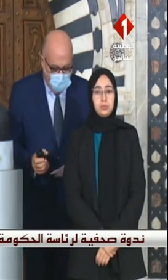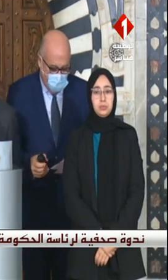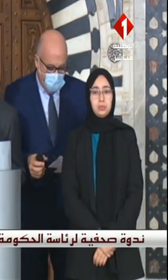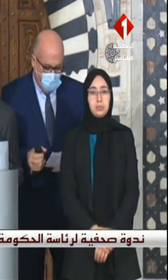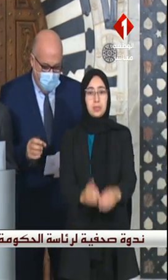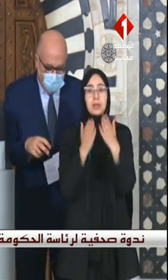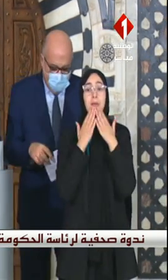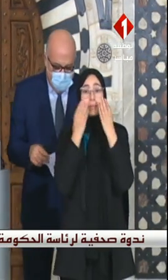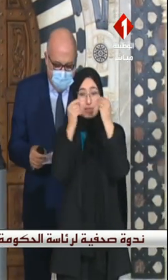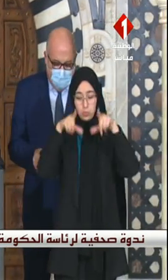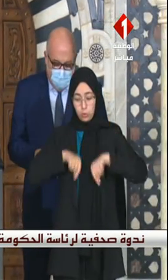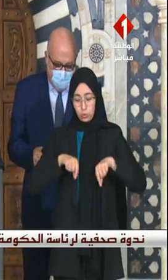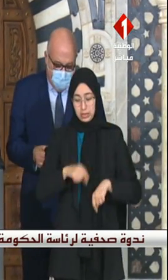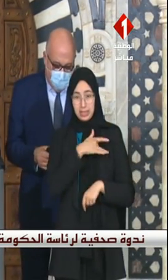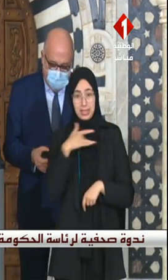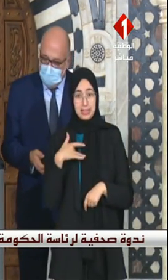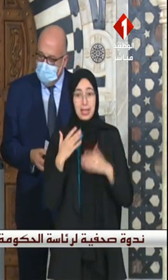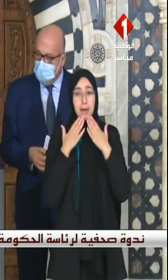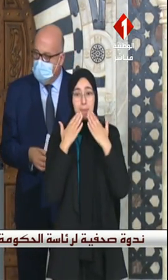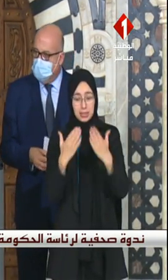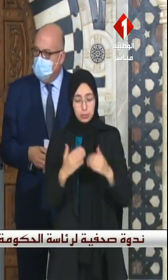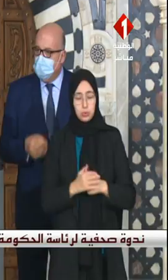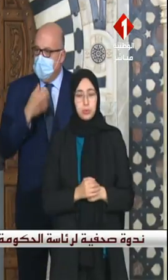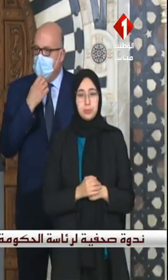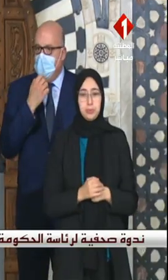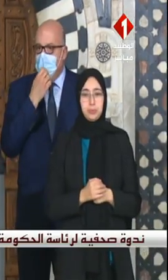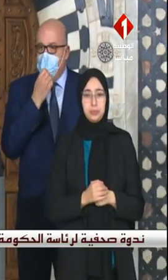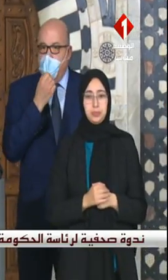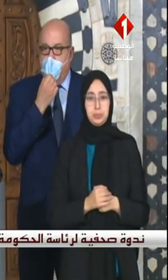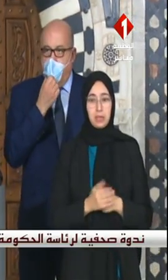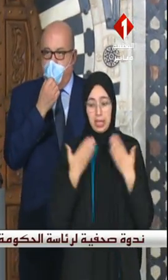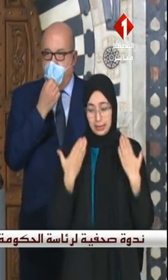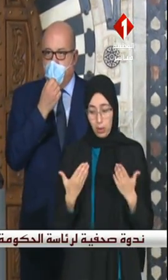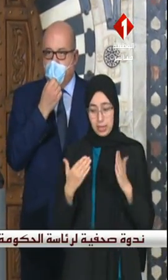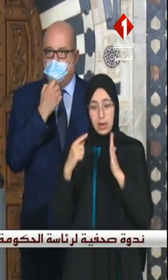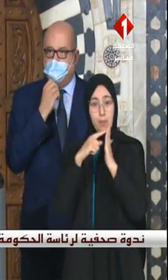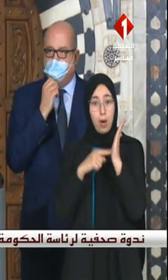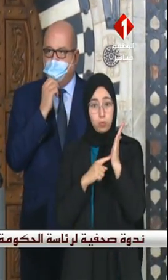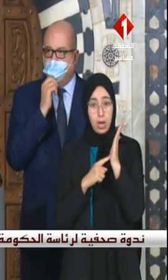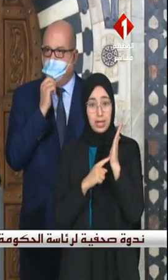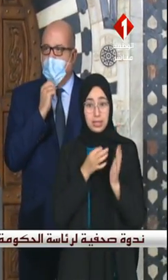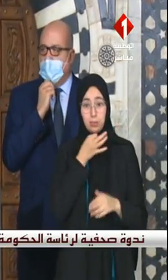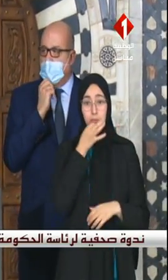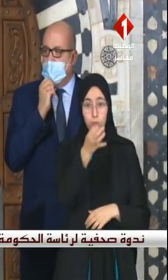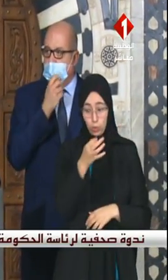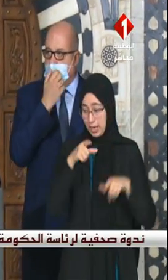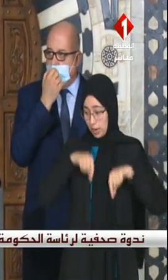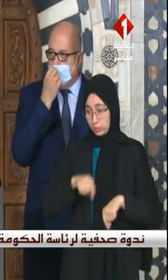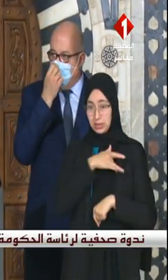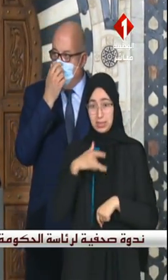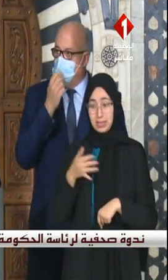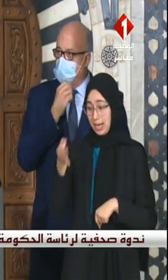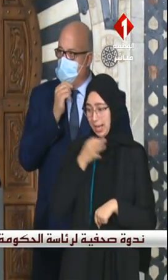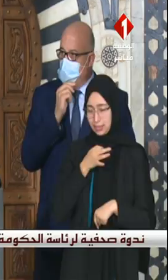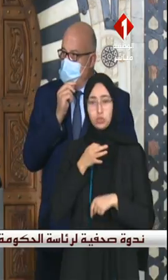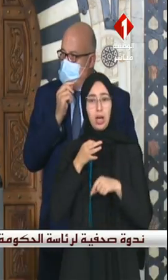شكرا سيدي مدير الصحة، بيكم باش تقريبا نأكد وما صرح به السيد وزير الصحة في